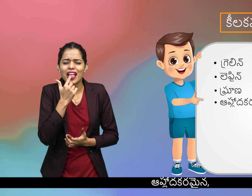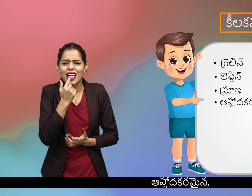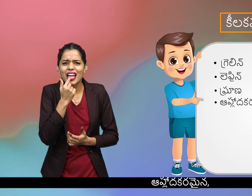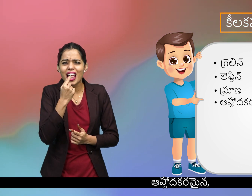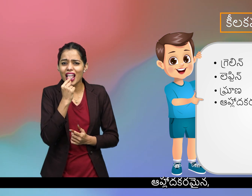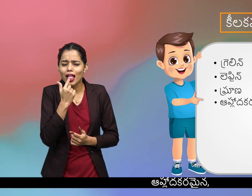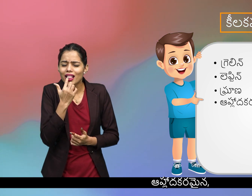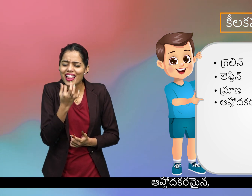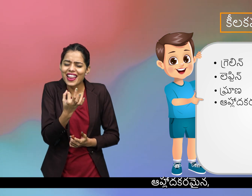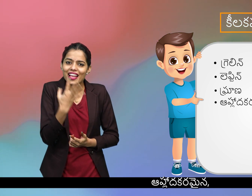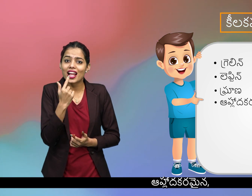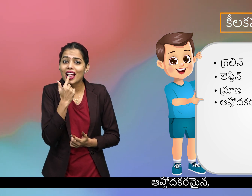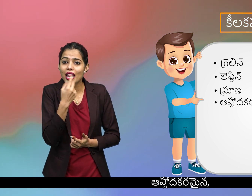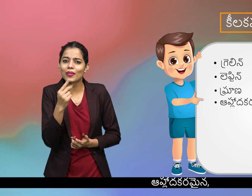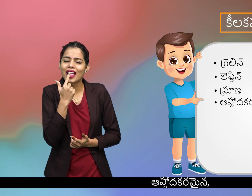ఆహ్లాదకరమైన,